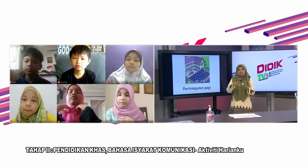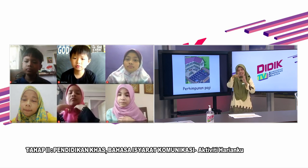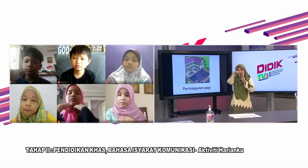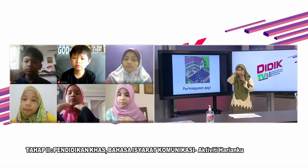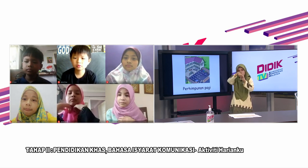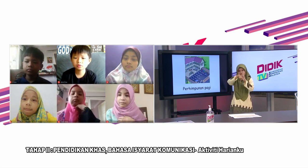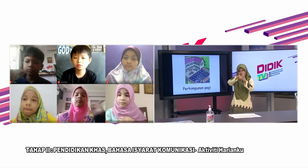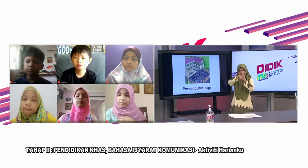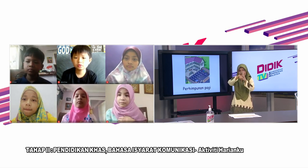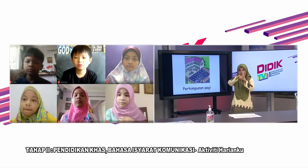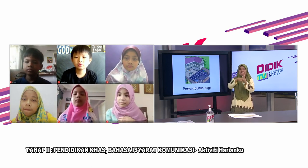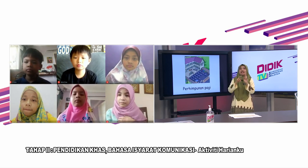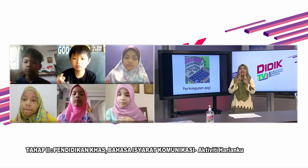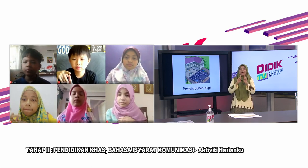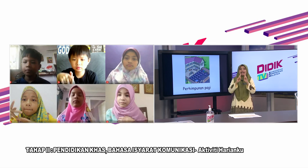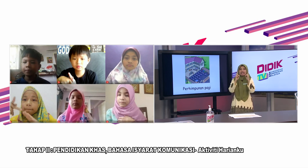Semula. Okey. Per